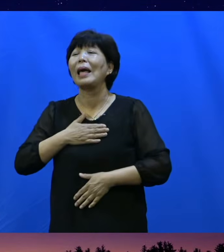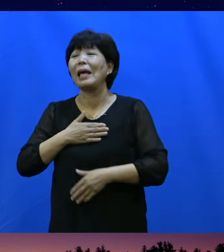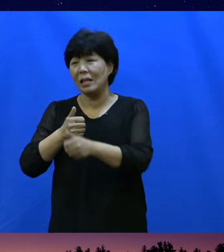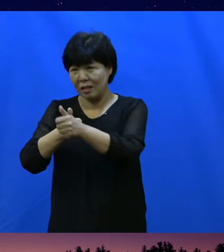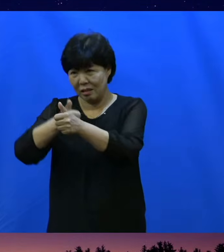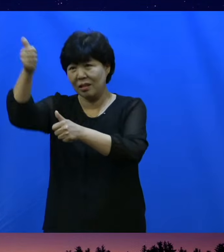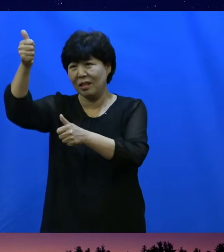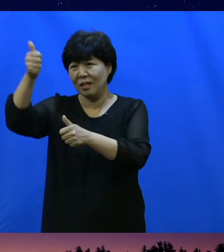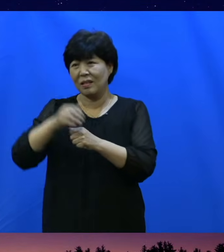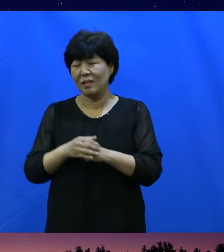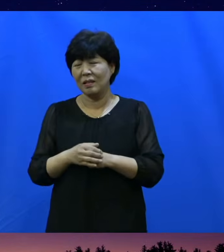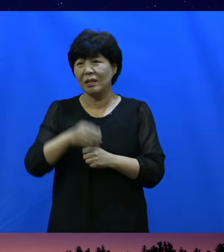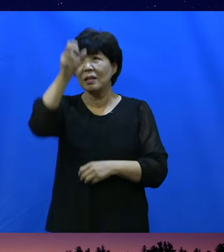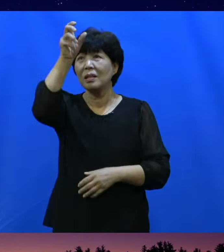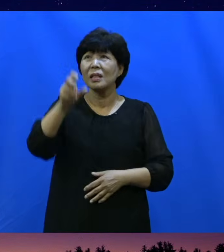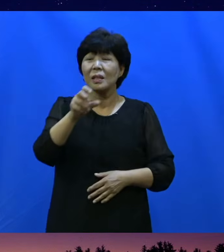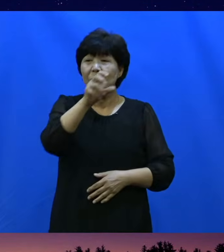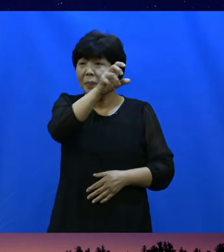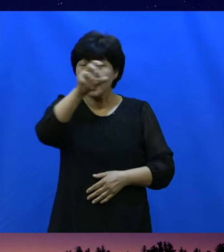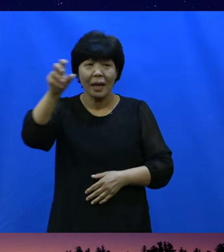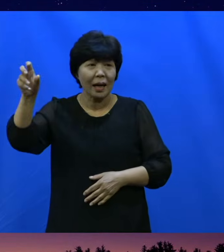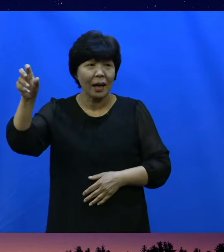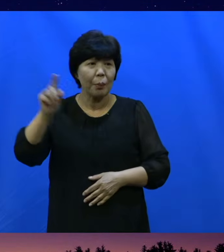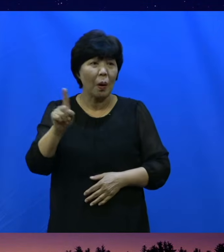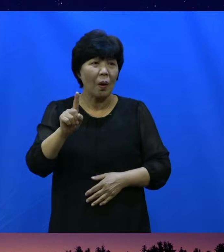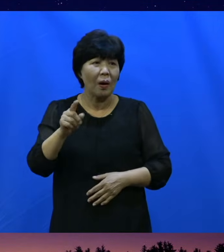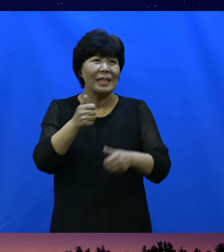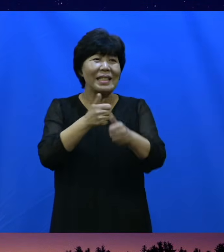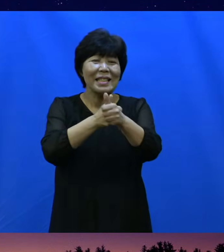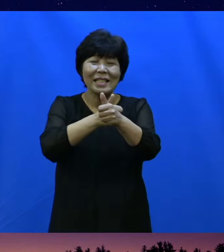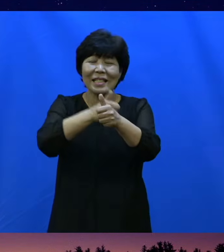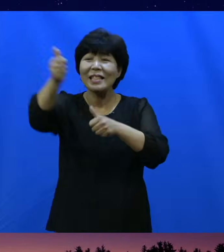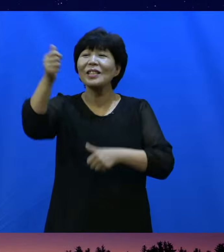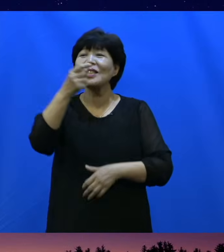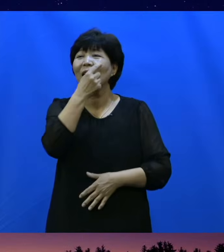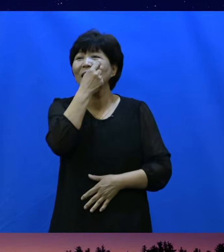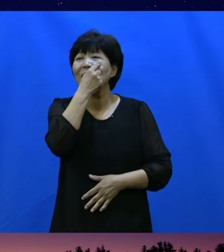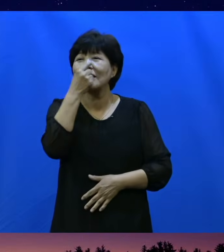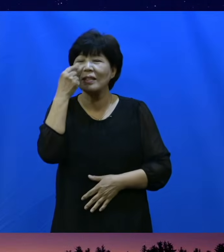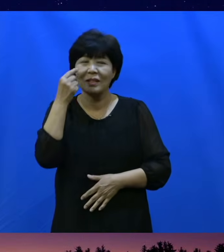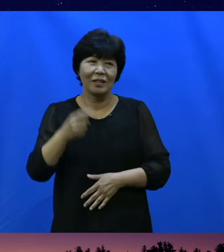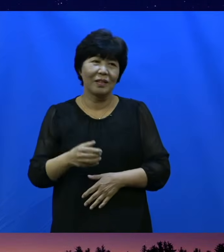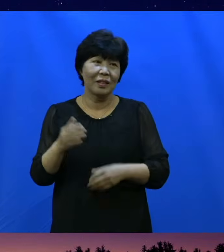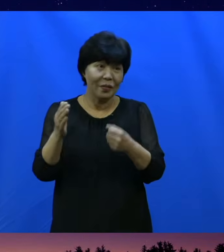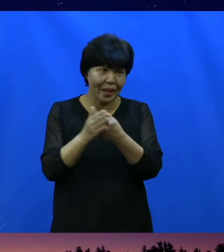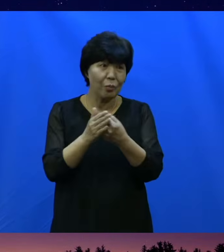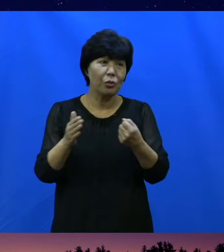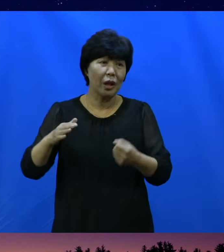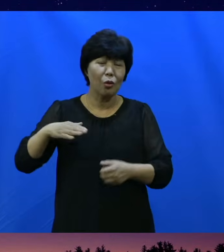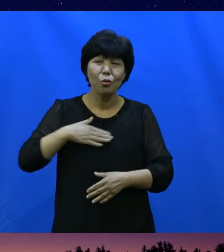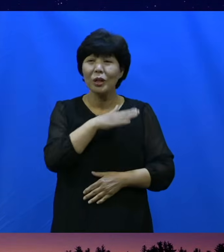그 십자가는 승리의 상징입니다. 그 십자가를 우리가 노래하는 거죠.